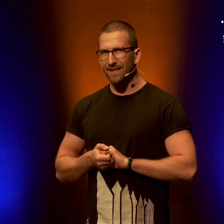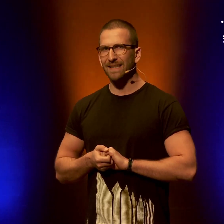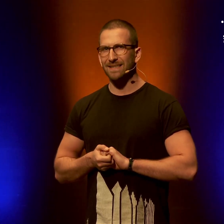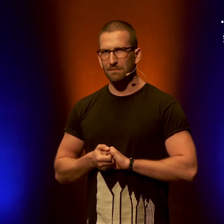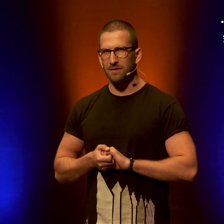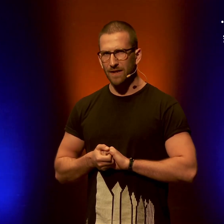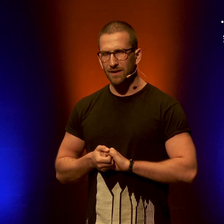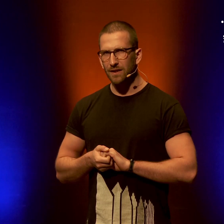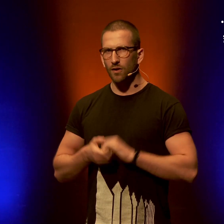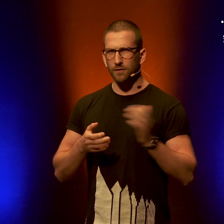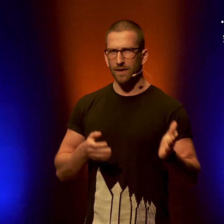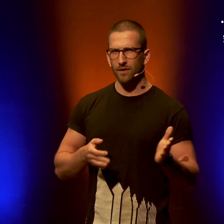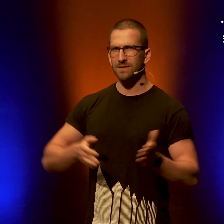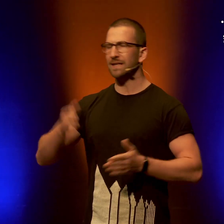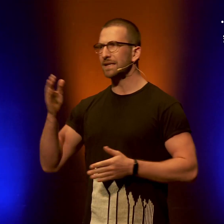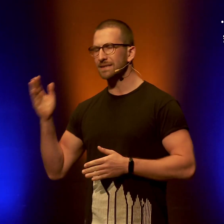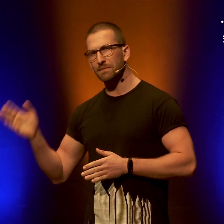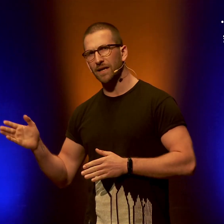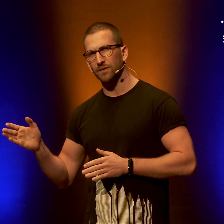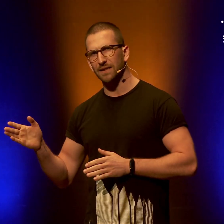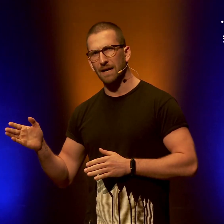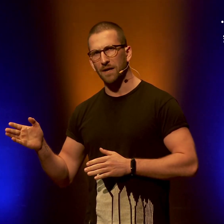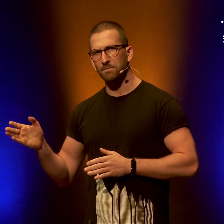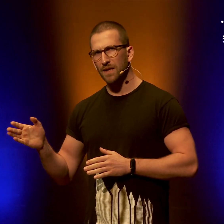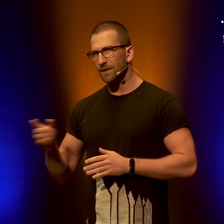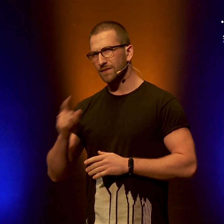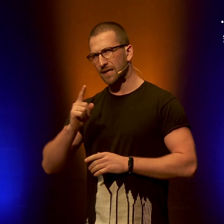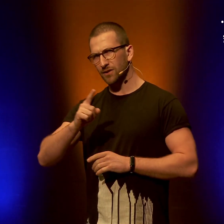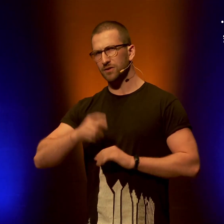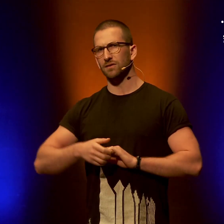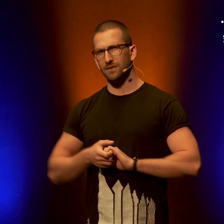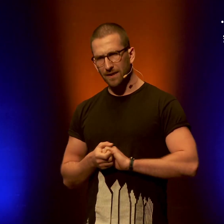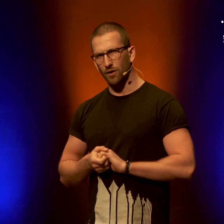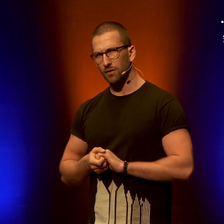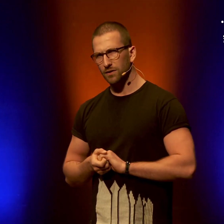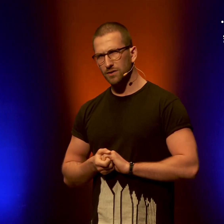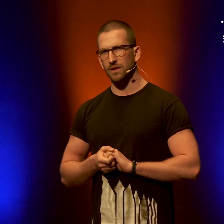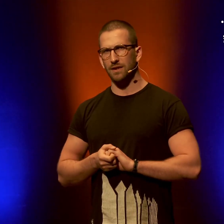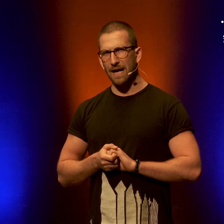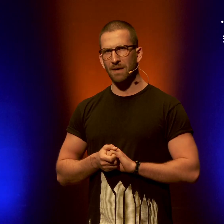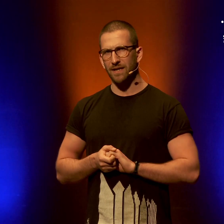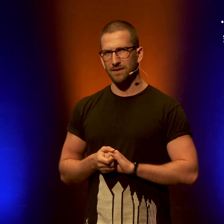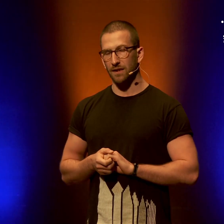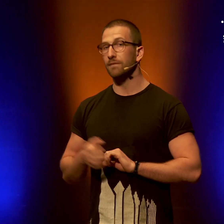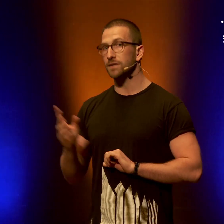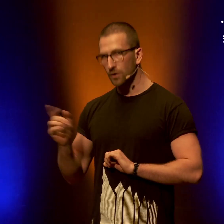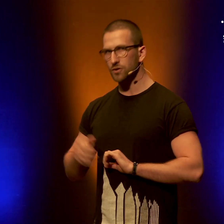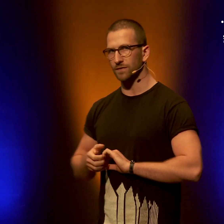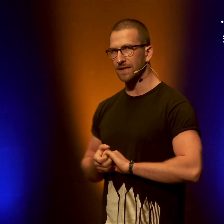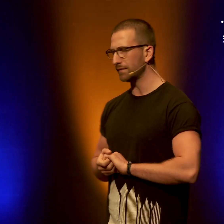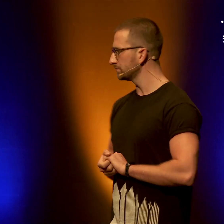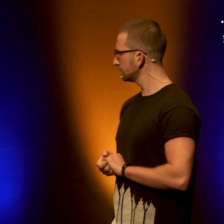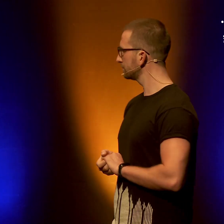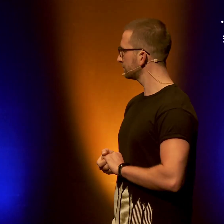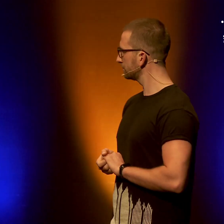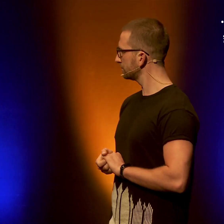dwa takie same dźwięki otwierające i zamykające gamę. W zależności od tego, czy gama jest